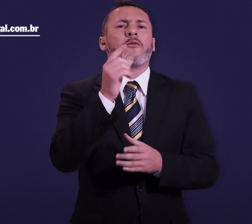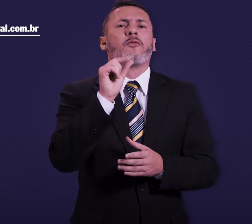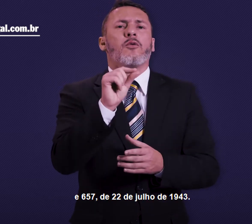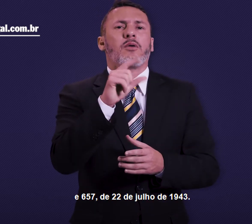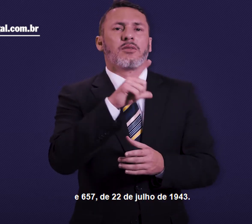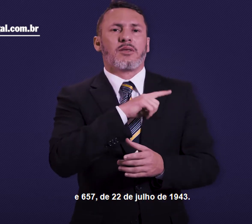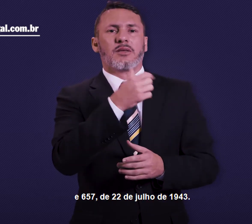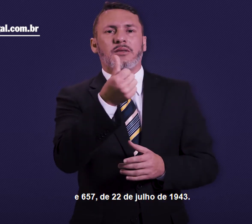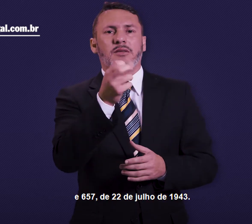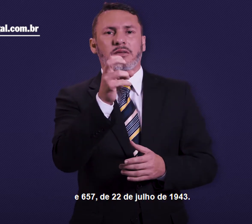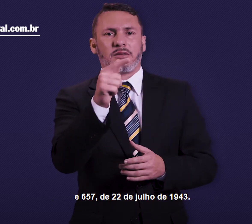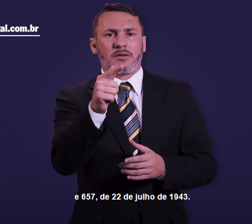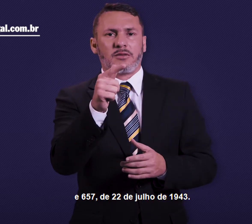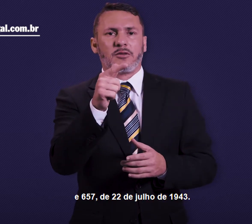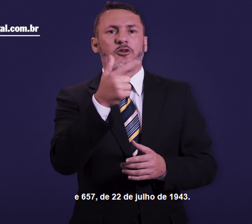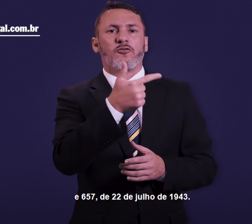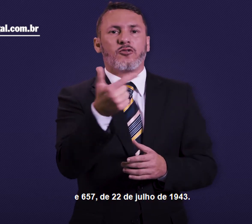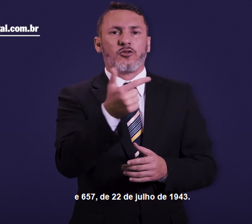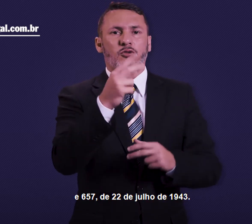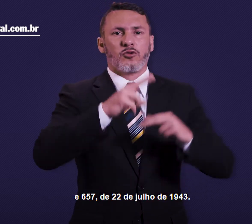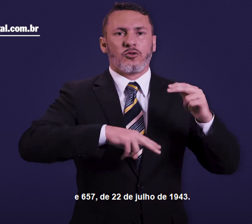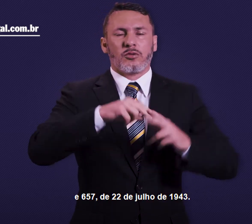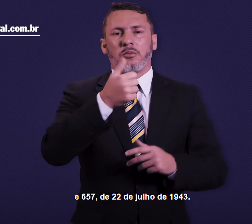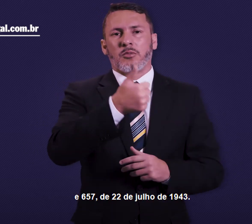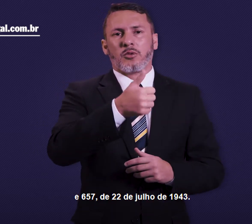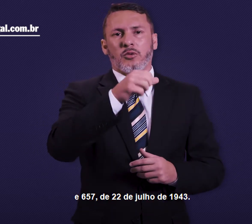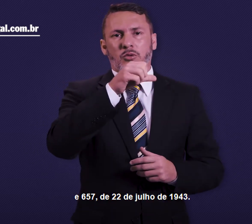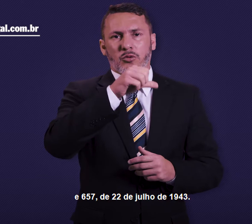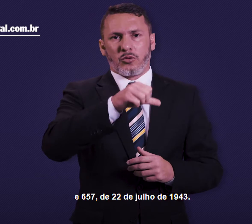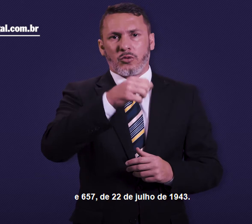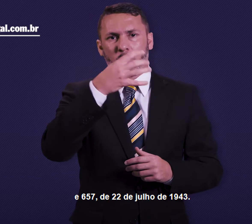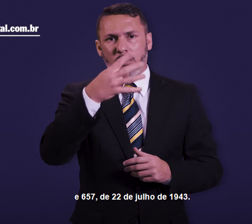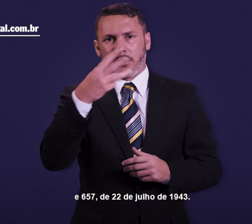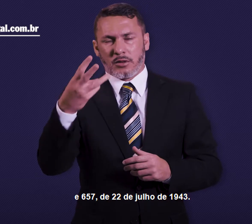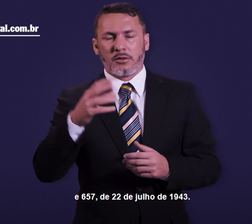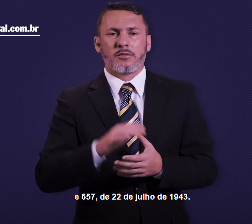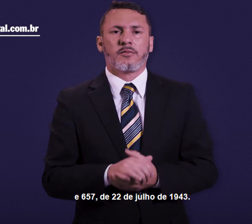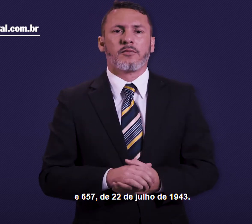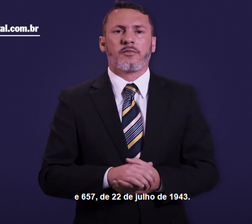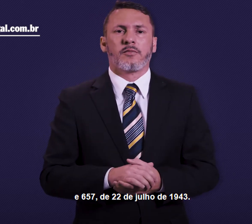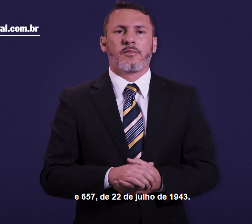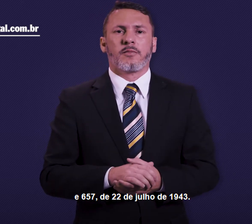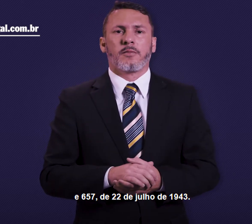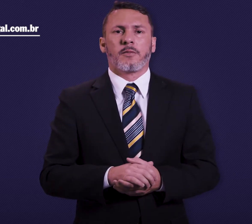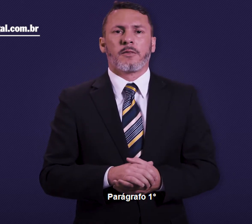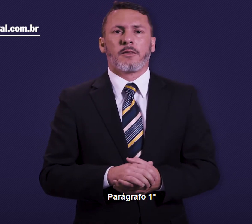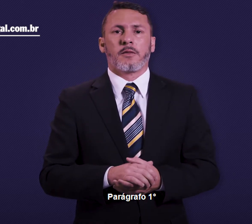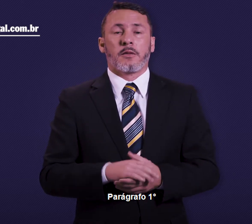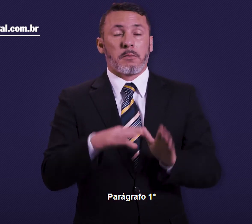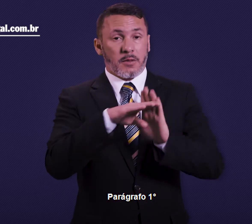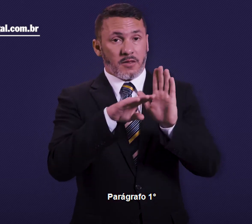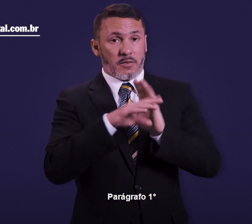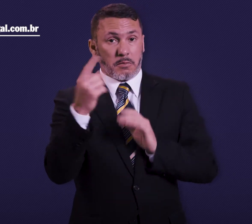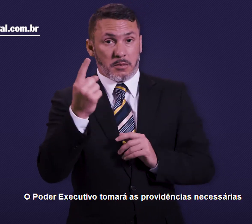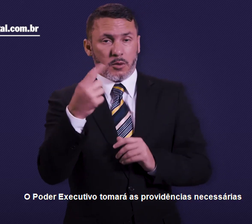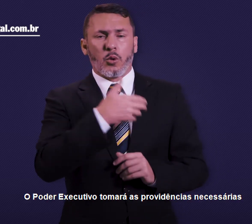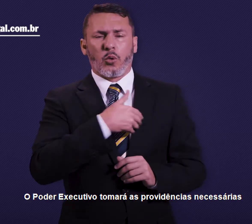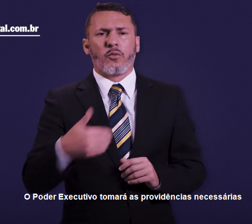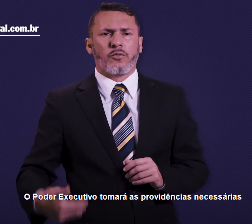e 657, de 22 de julho de 1943. Parágrafo 1º. O Poder